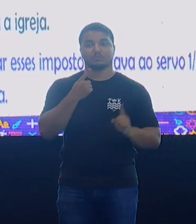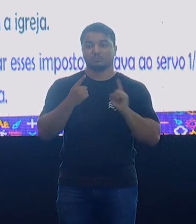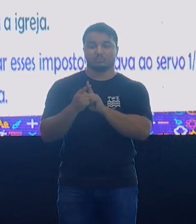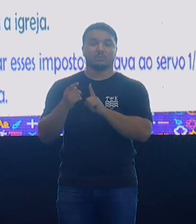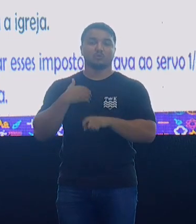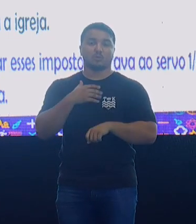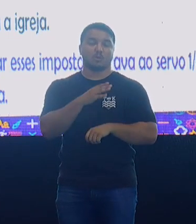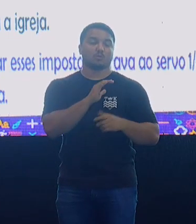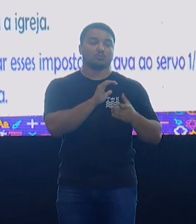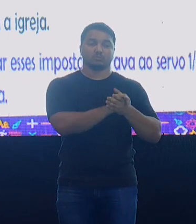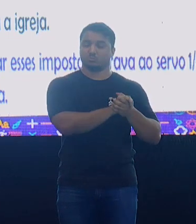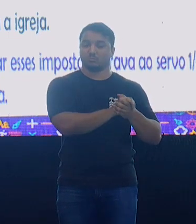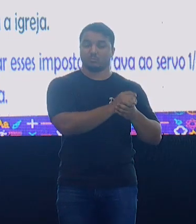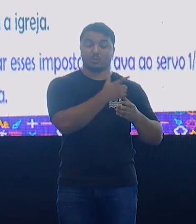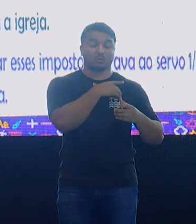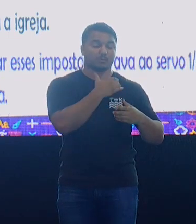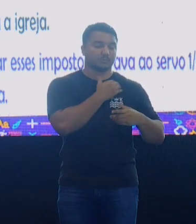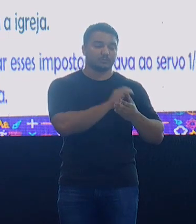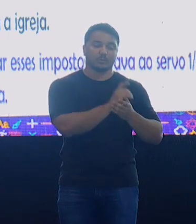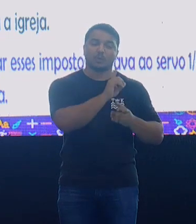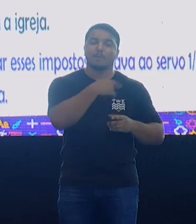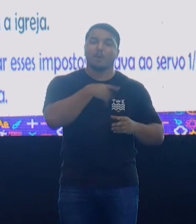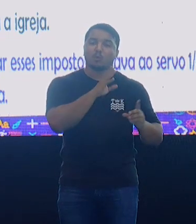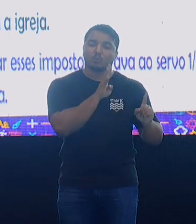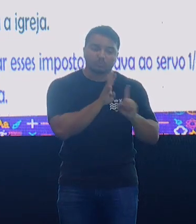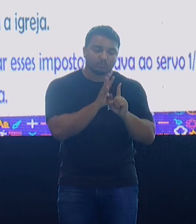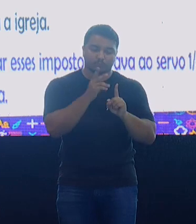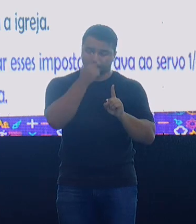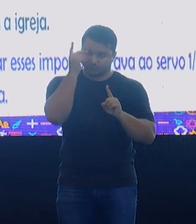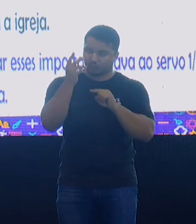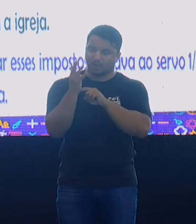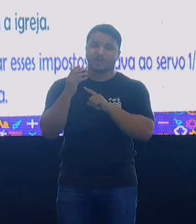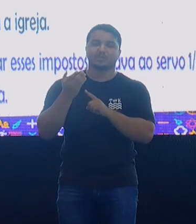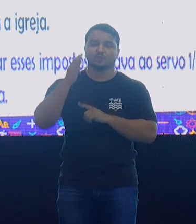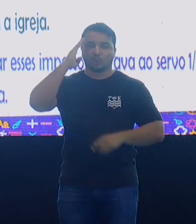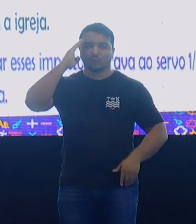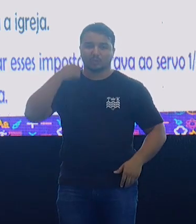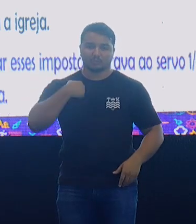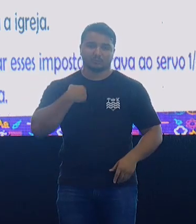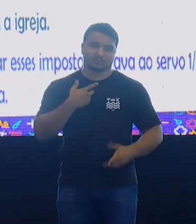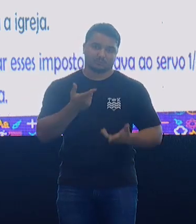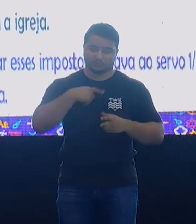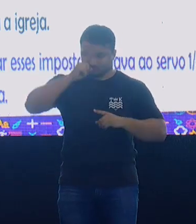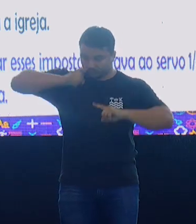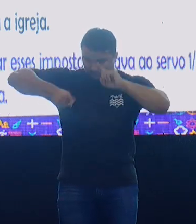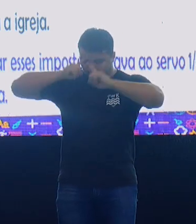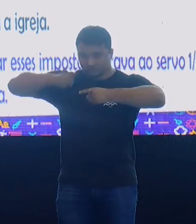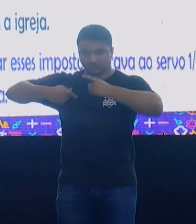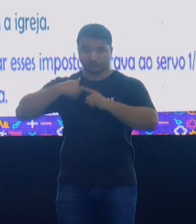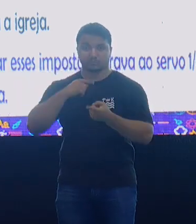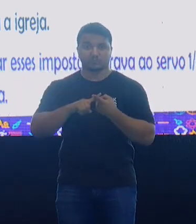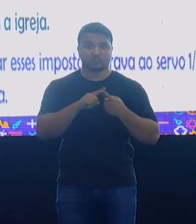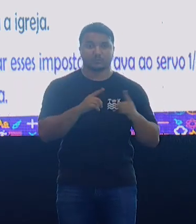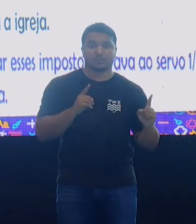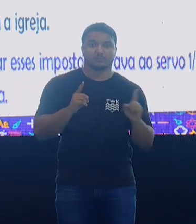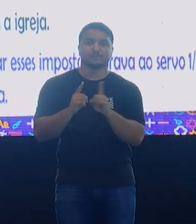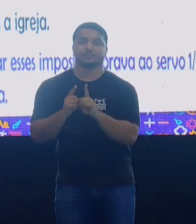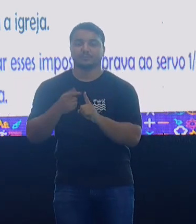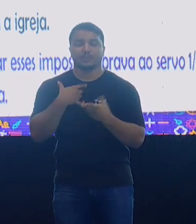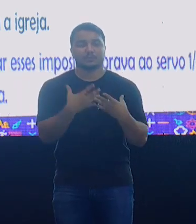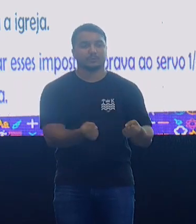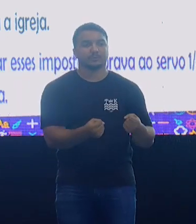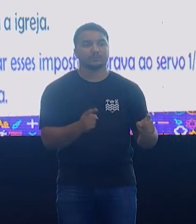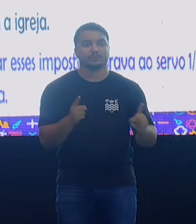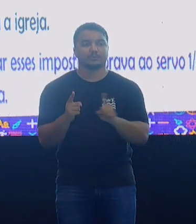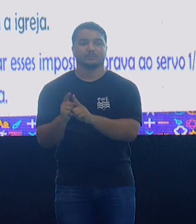cavaleiros. Então, para evitar que ela fosse estuprada, além do senhor feudal, por mais cavaleiros, o marido às vezes